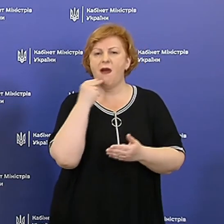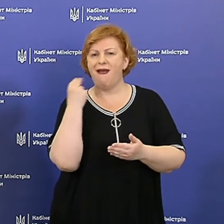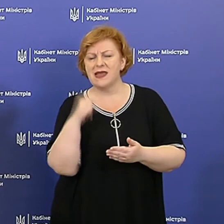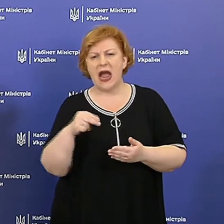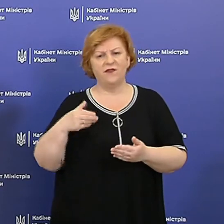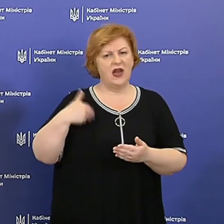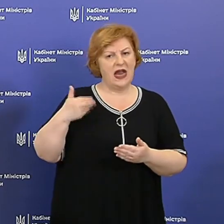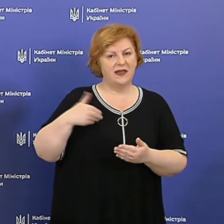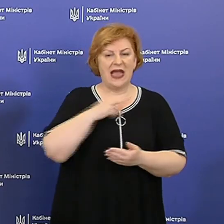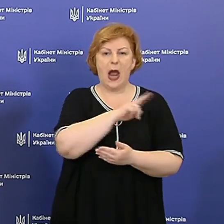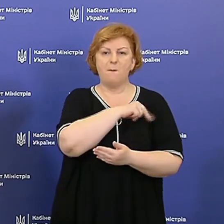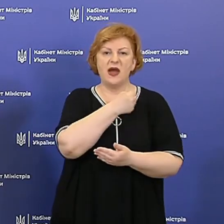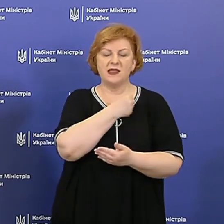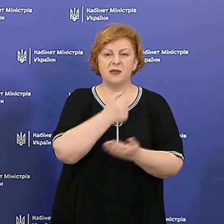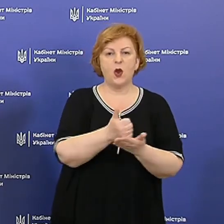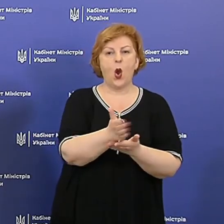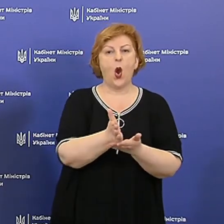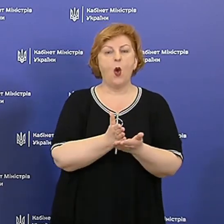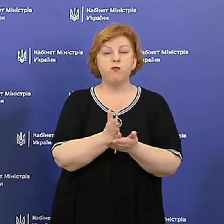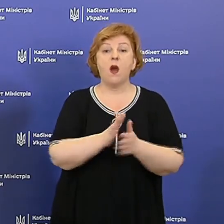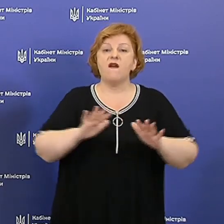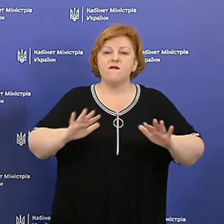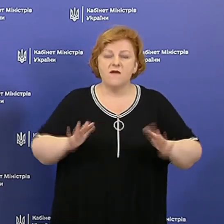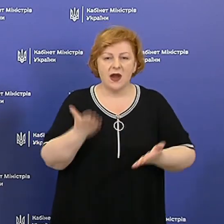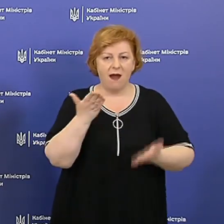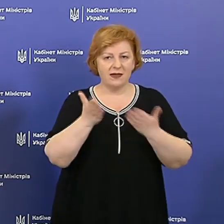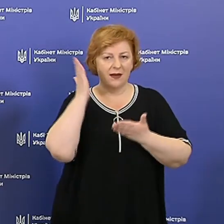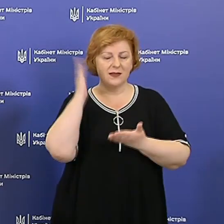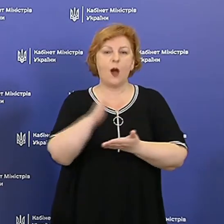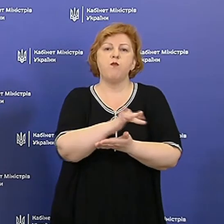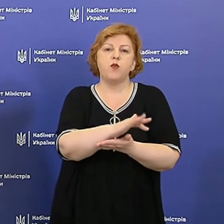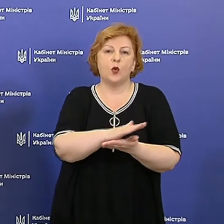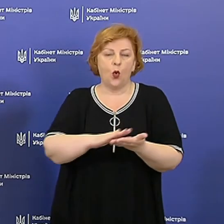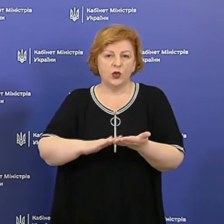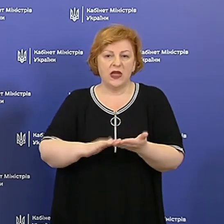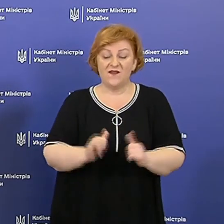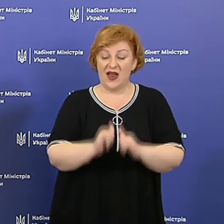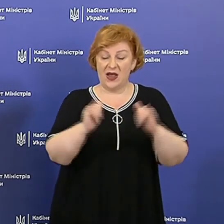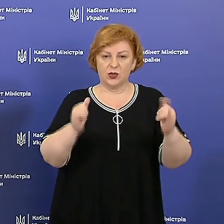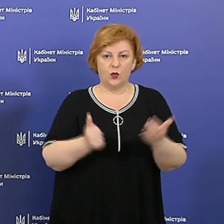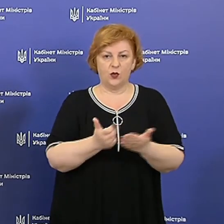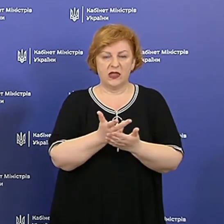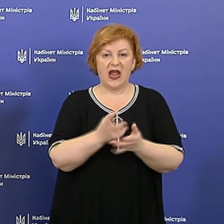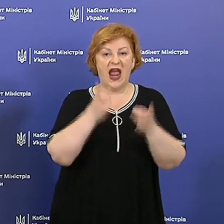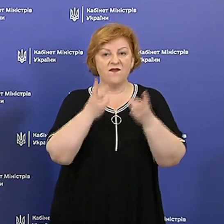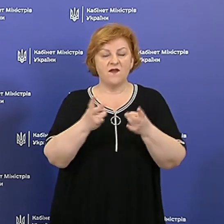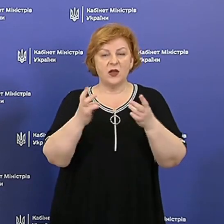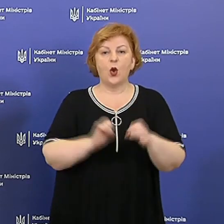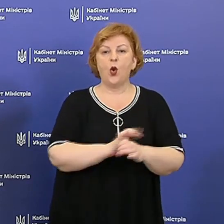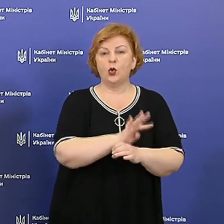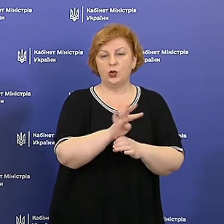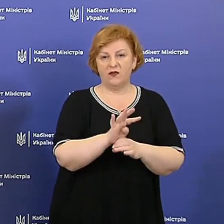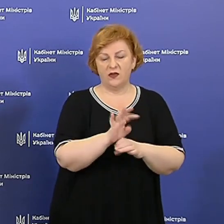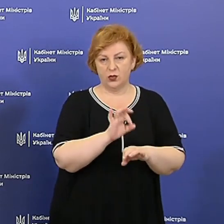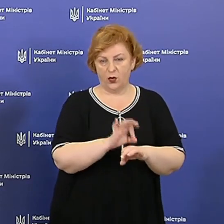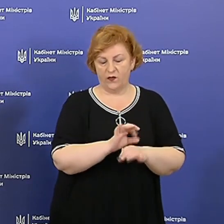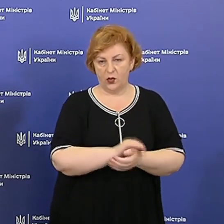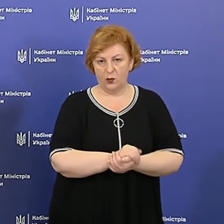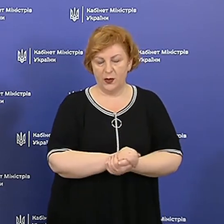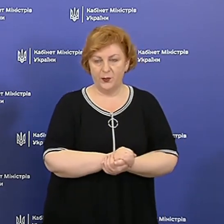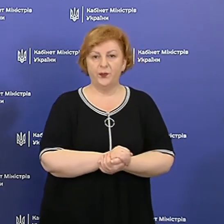ефективним медичним обслуговуванням в разі, якщо буде продовжуватись зростання кількості випадків коронавірусної